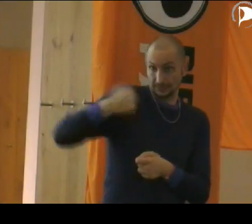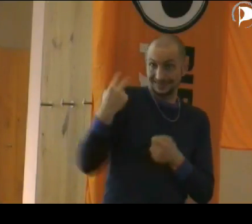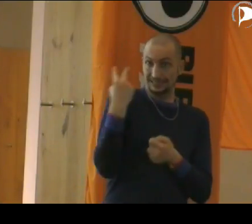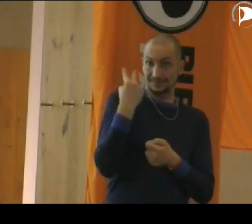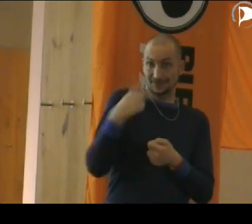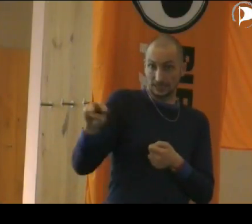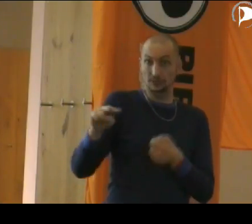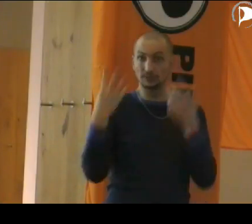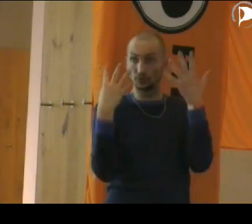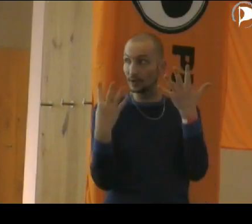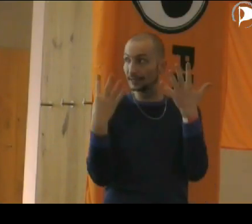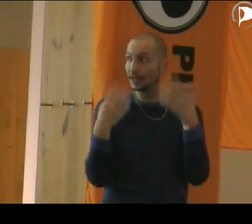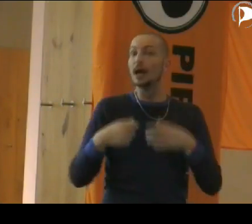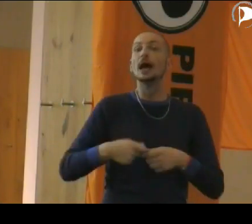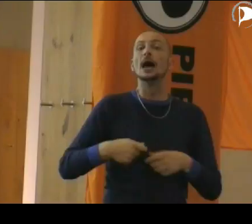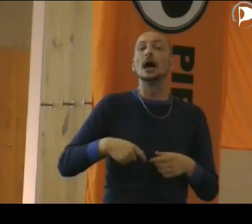zu bringen